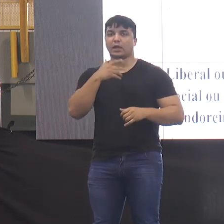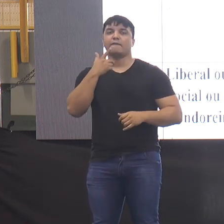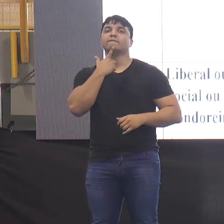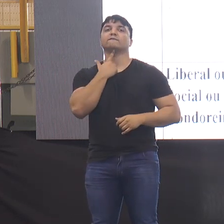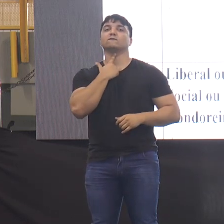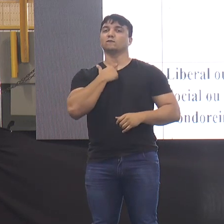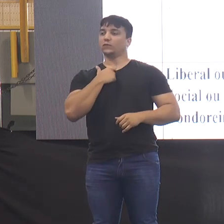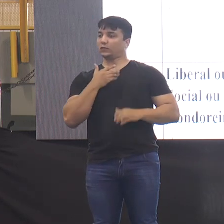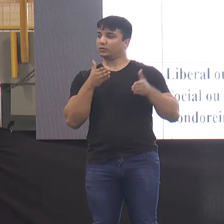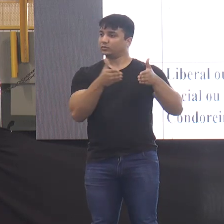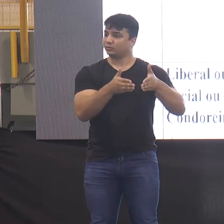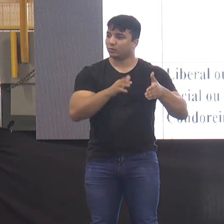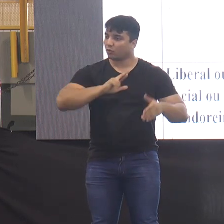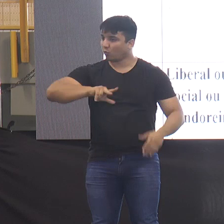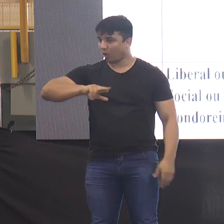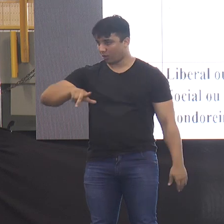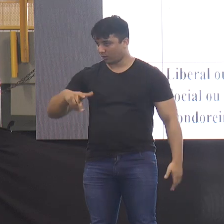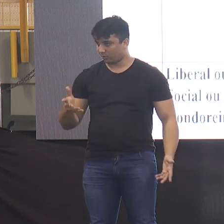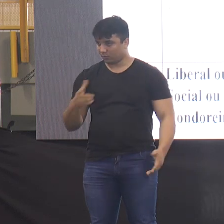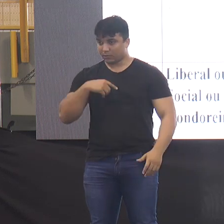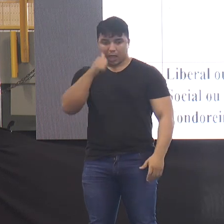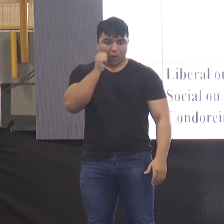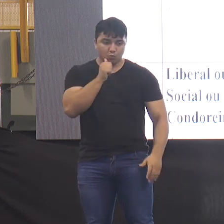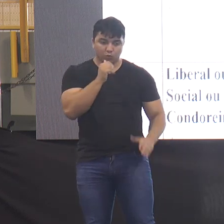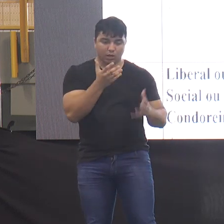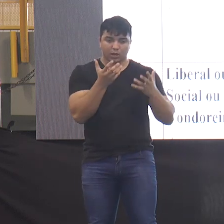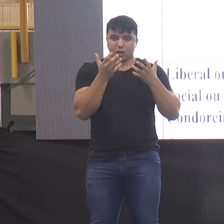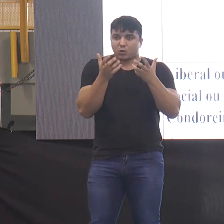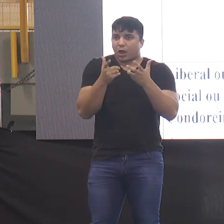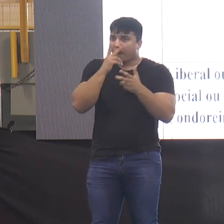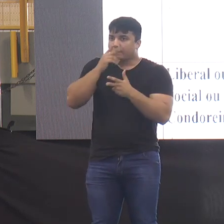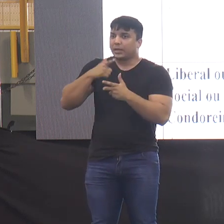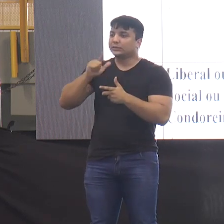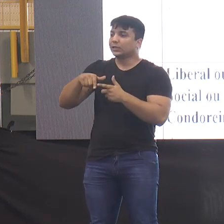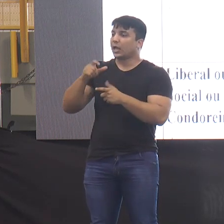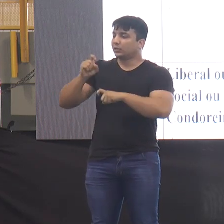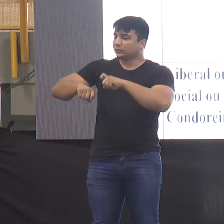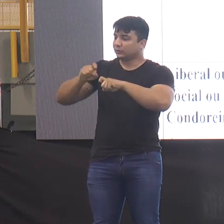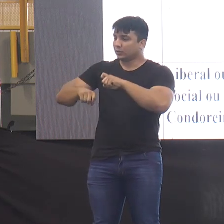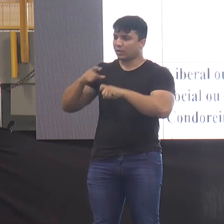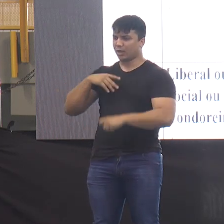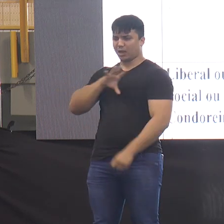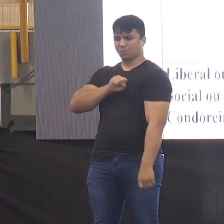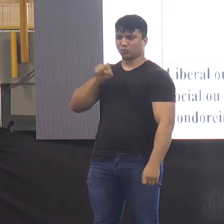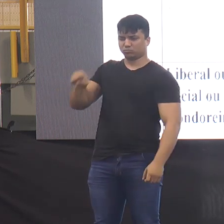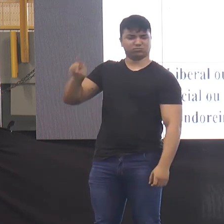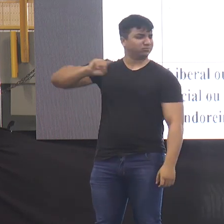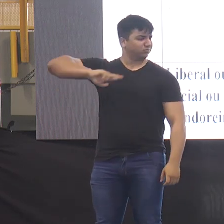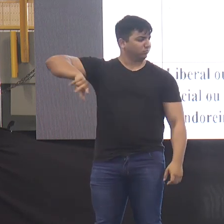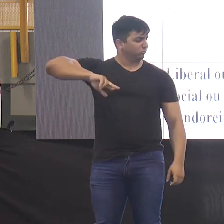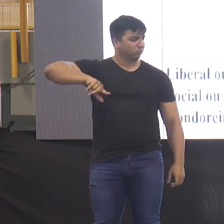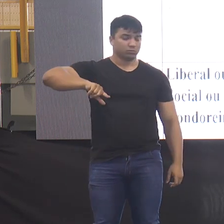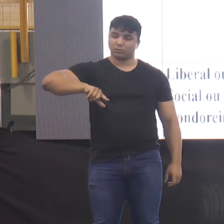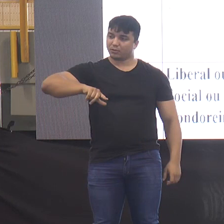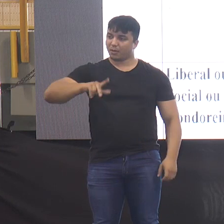desejada. E a mulher com quem eu satisfaço o meu desejo não é digna de ser amada.